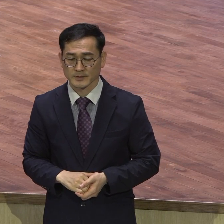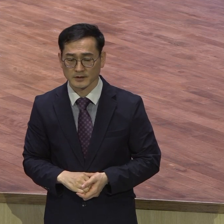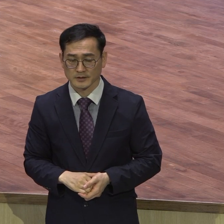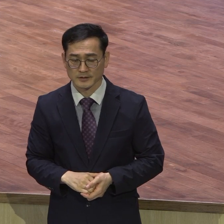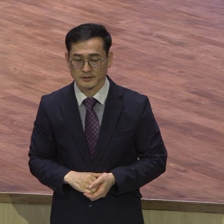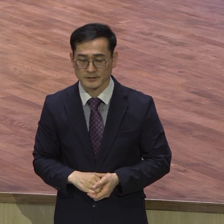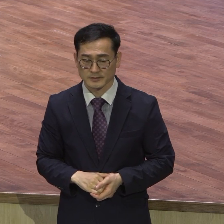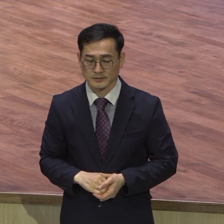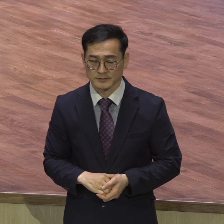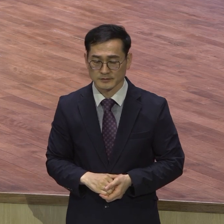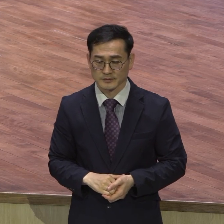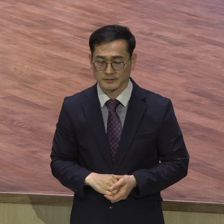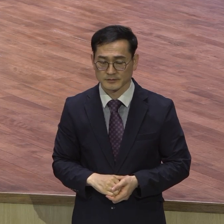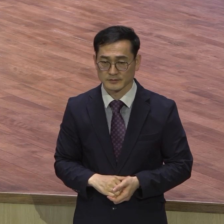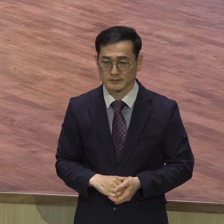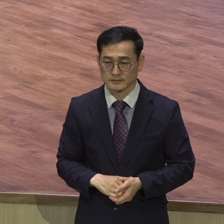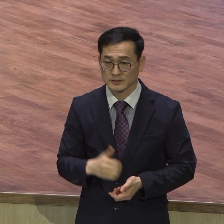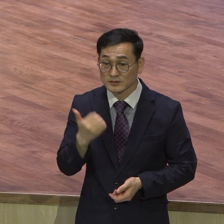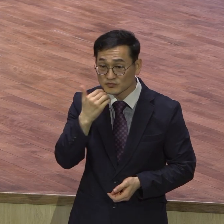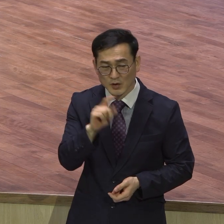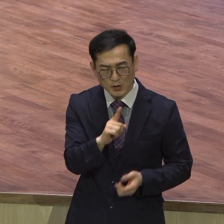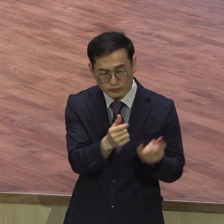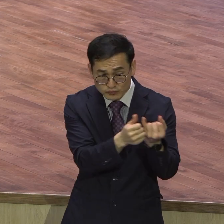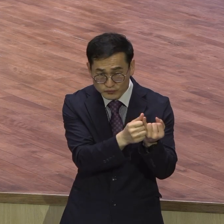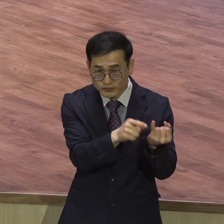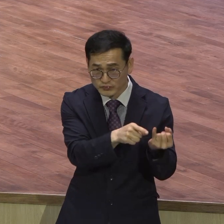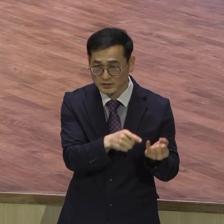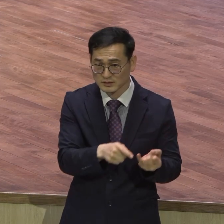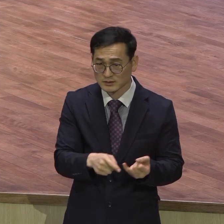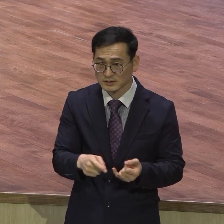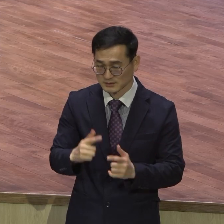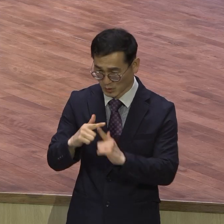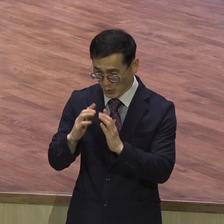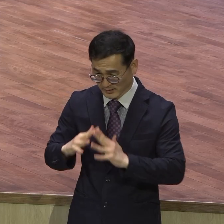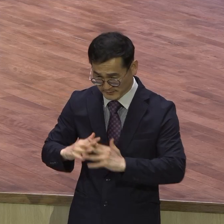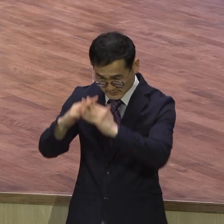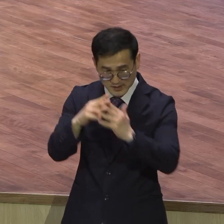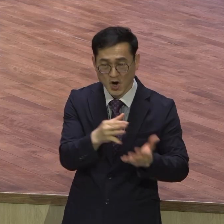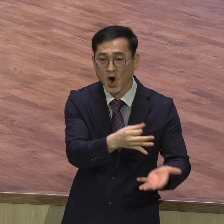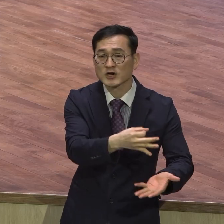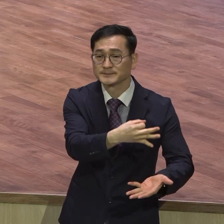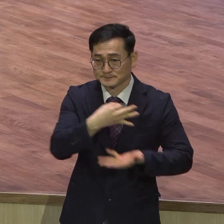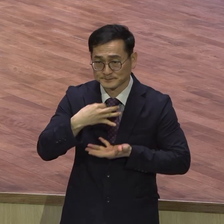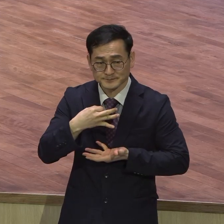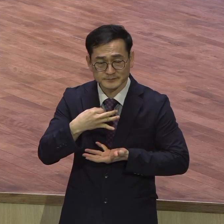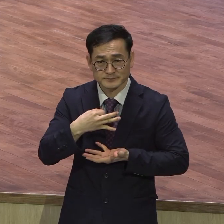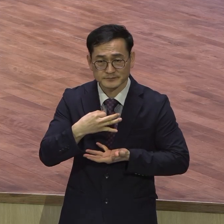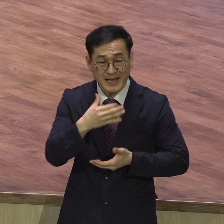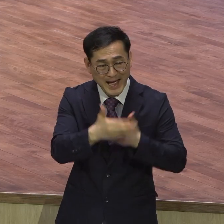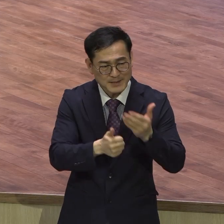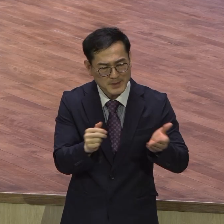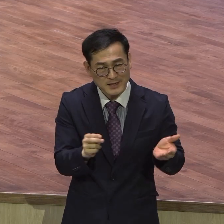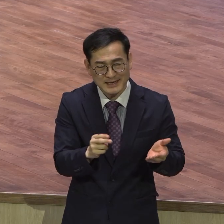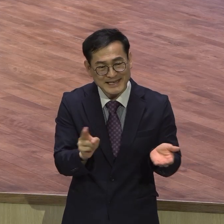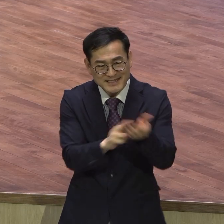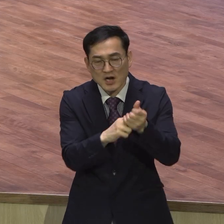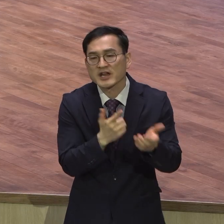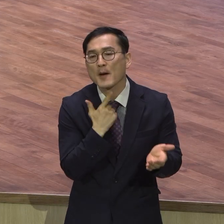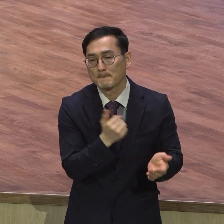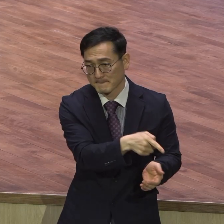입당 헌당 헌금을 하면서 그 기적 하나님이 베풀은 기적을 간증하면서 정말